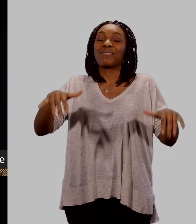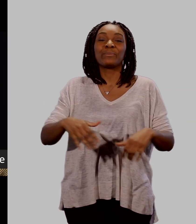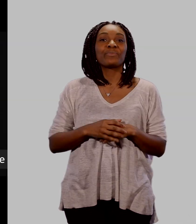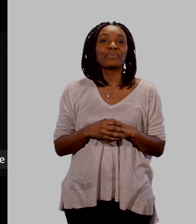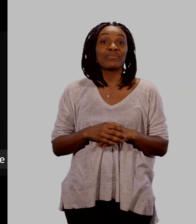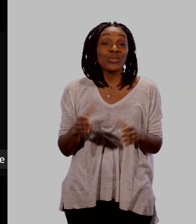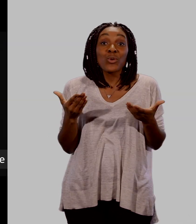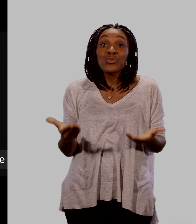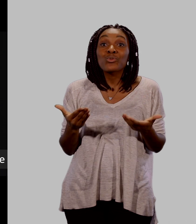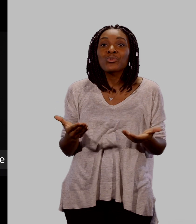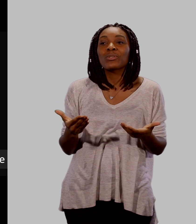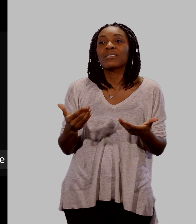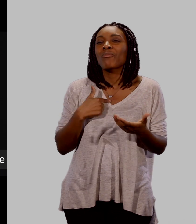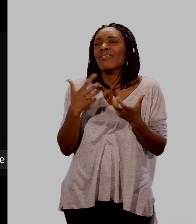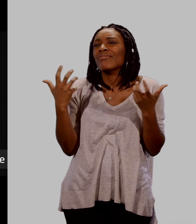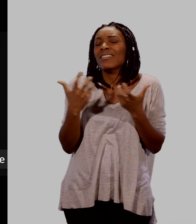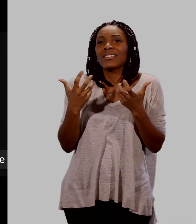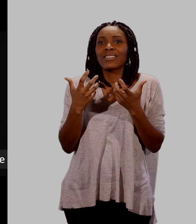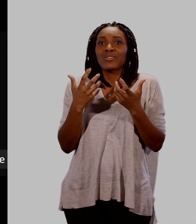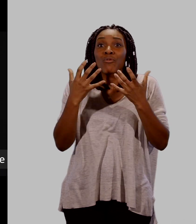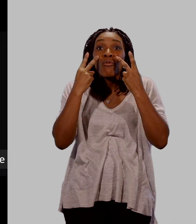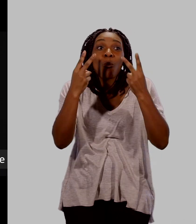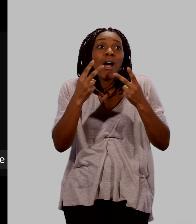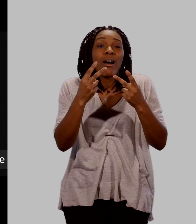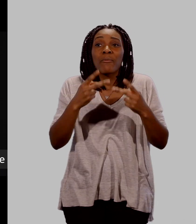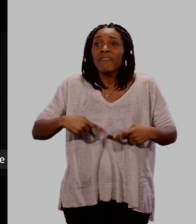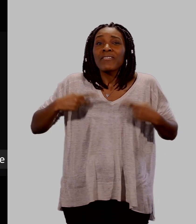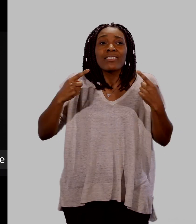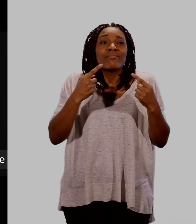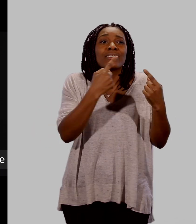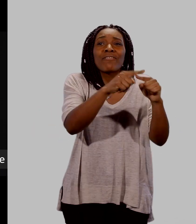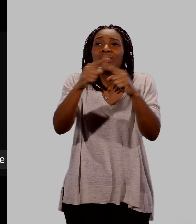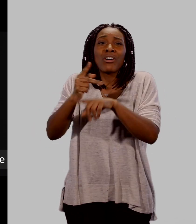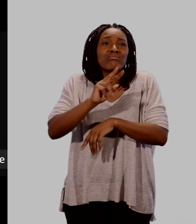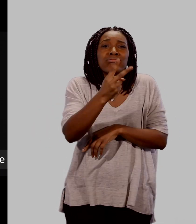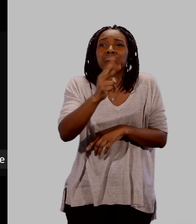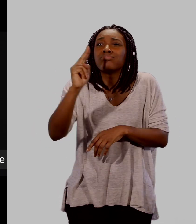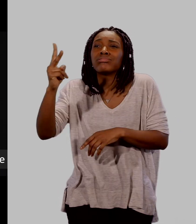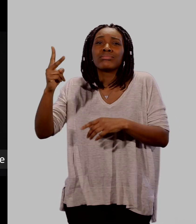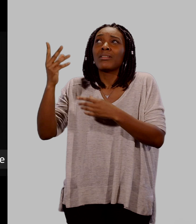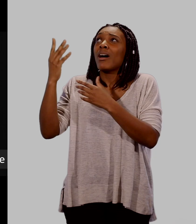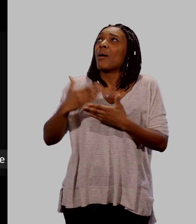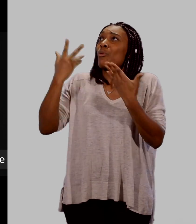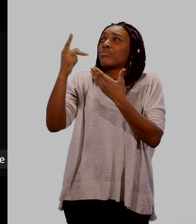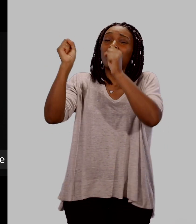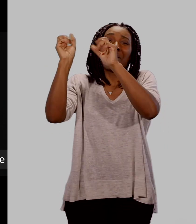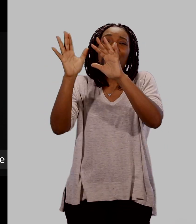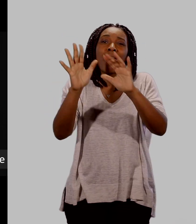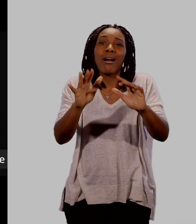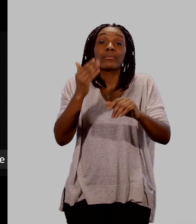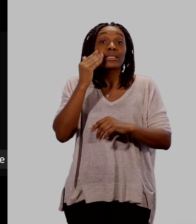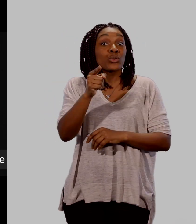débordante. Et aujourd'hui, ce que je désire, c'est vraiment voir des vies bouleversées par son amour. Et si toi aussi tu